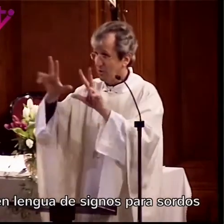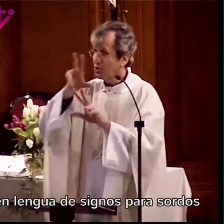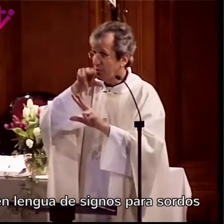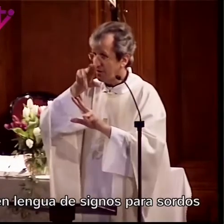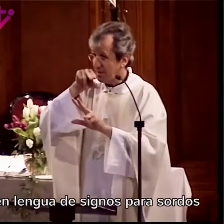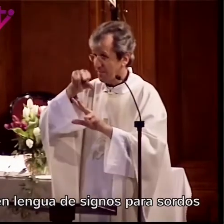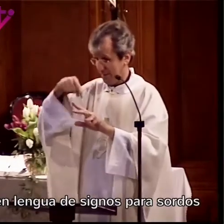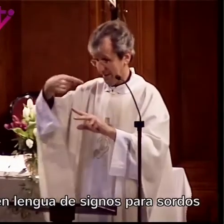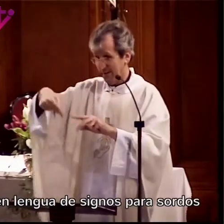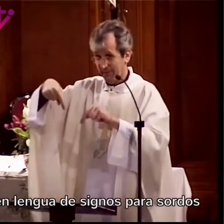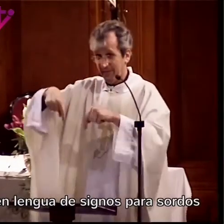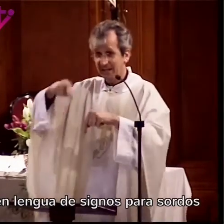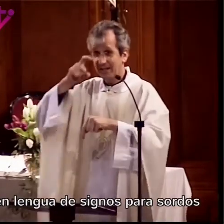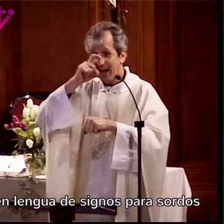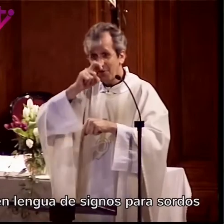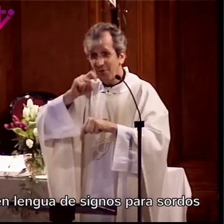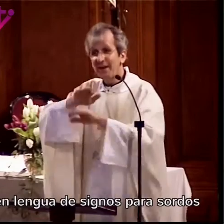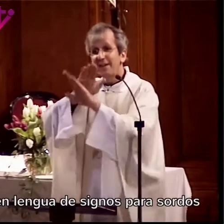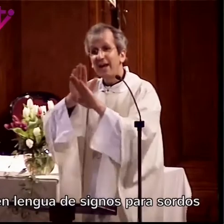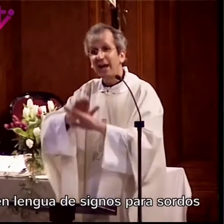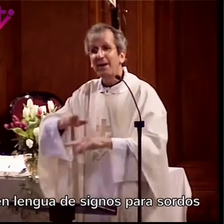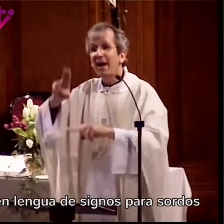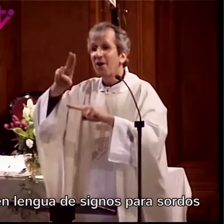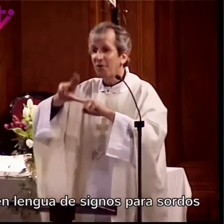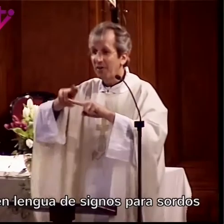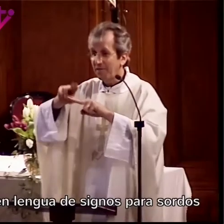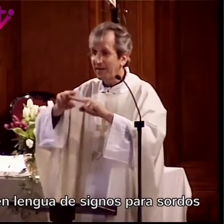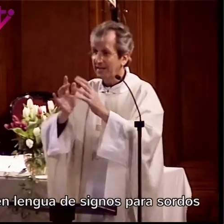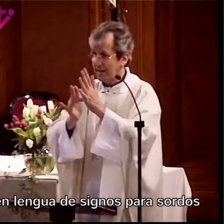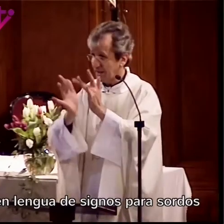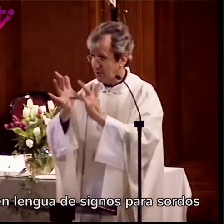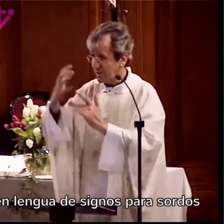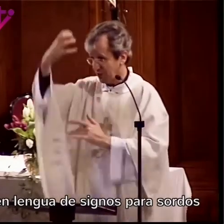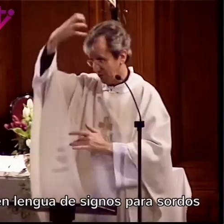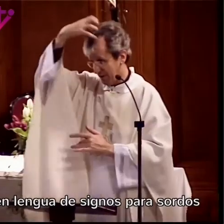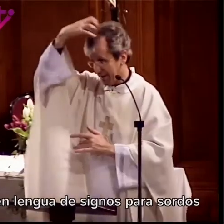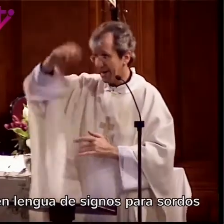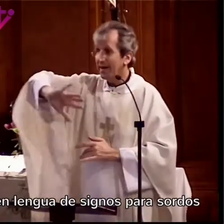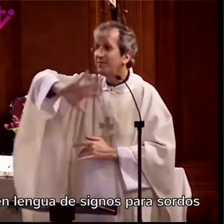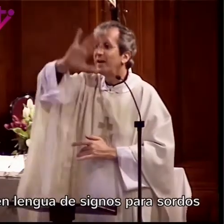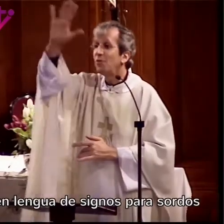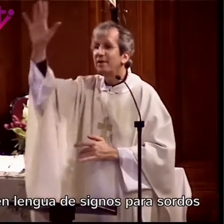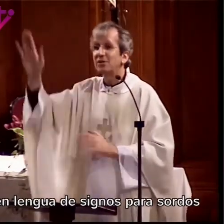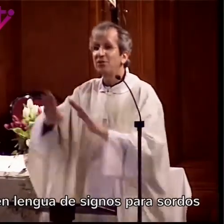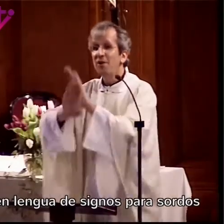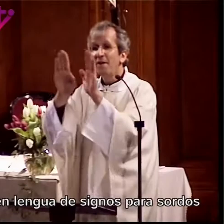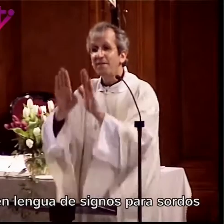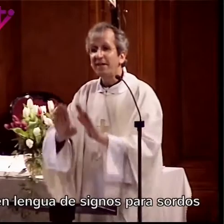8 de diciembre de este año y acabará con la fiesta de Jesucristo Rey del Universo final